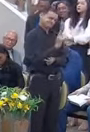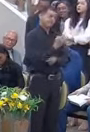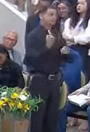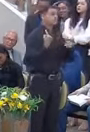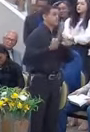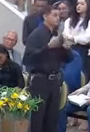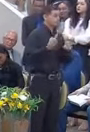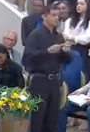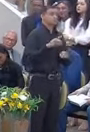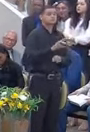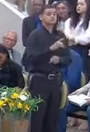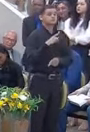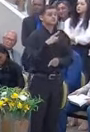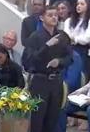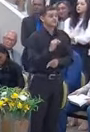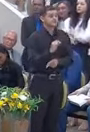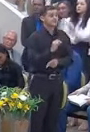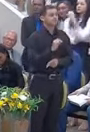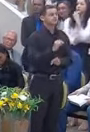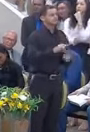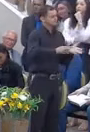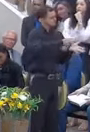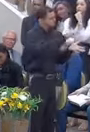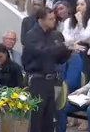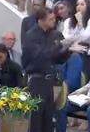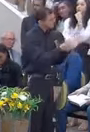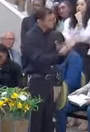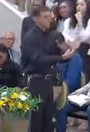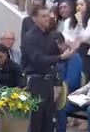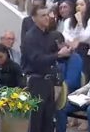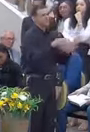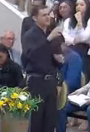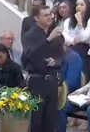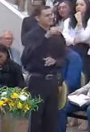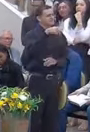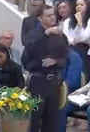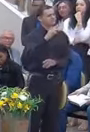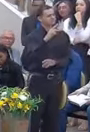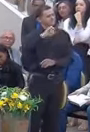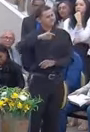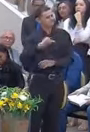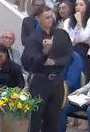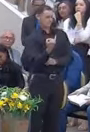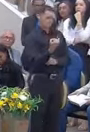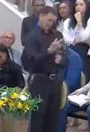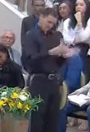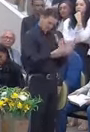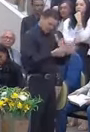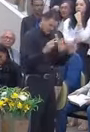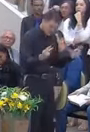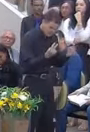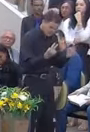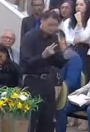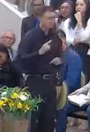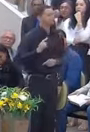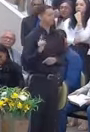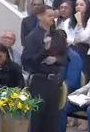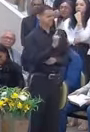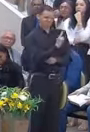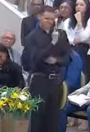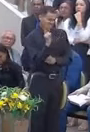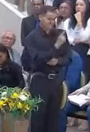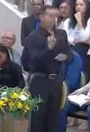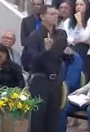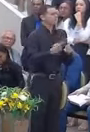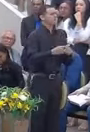vitoriosa não porque ela tenha um registro de CNPJ. A igreja, ela é vitoriosa não porque ela